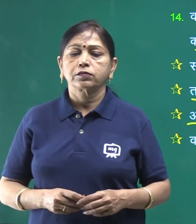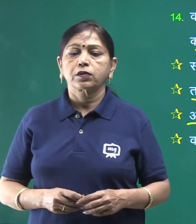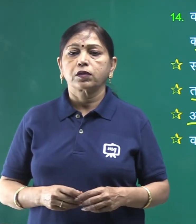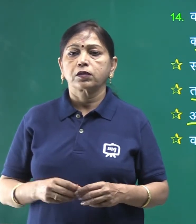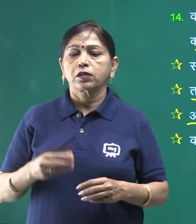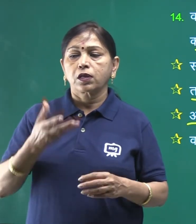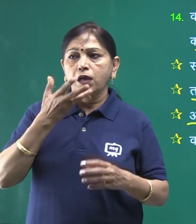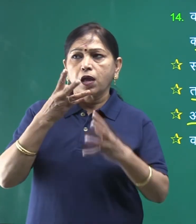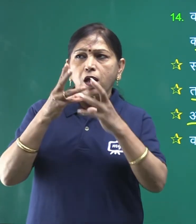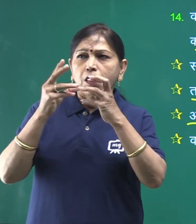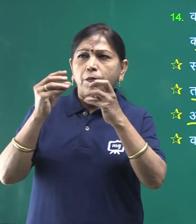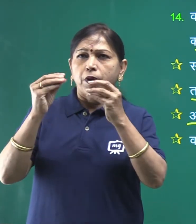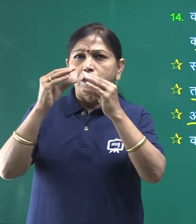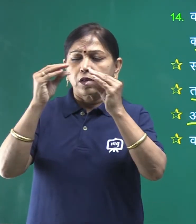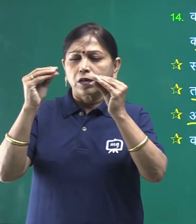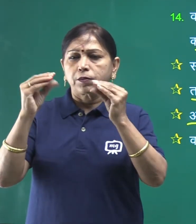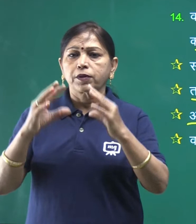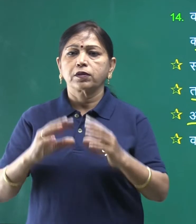आर्द्रता,